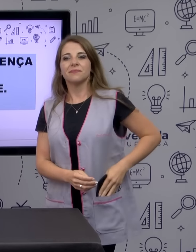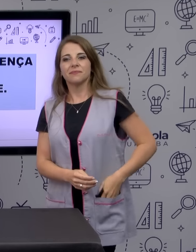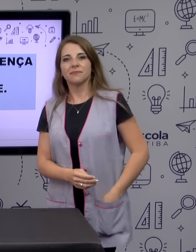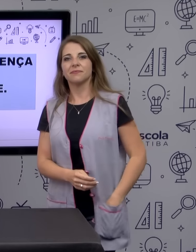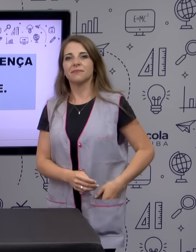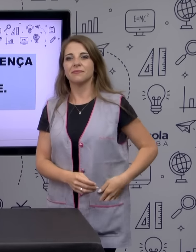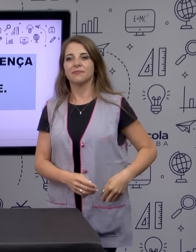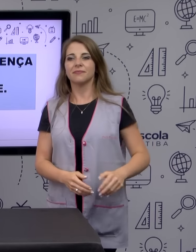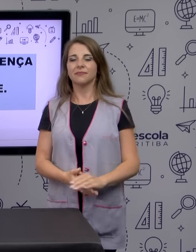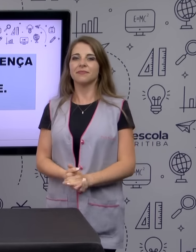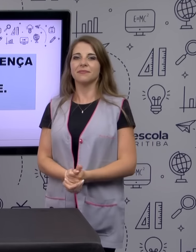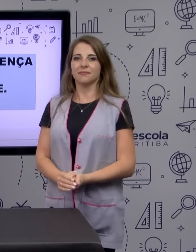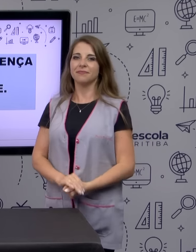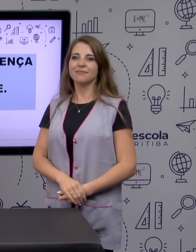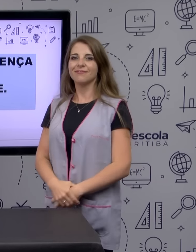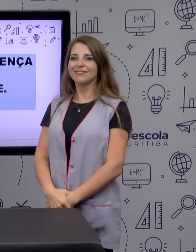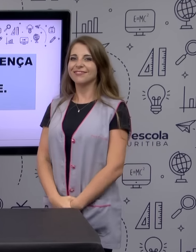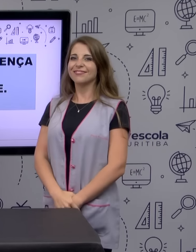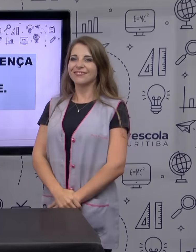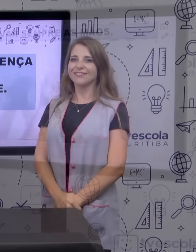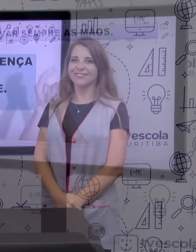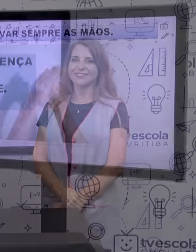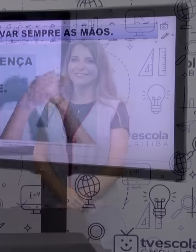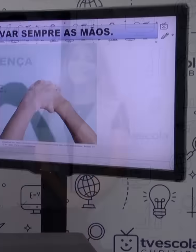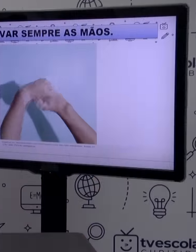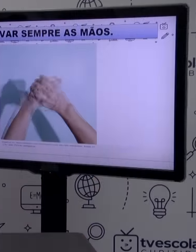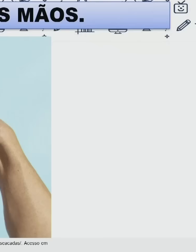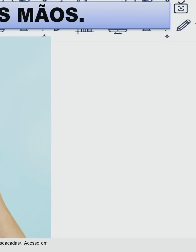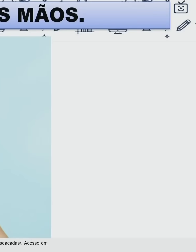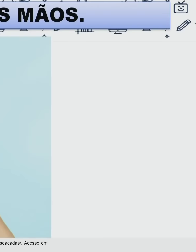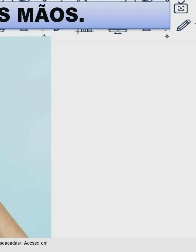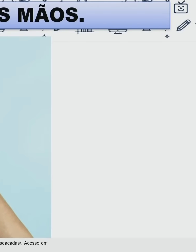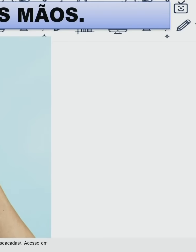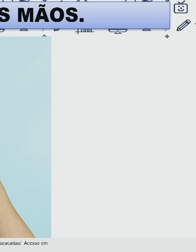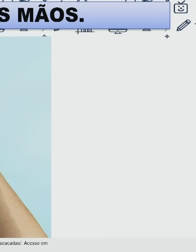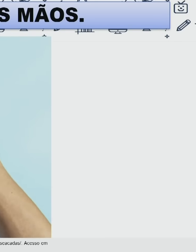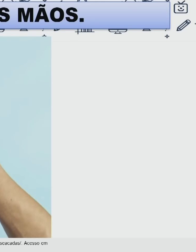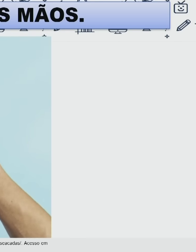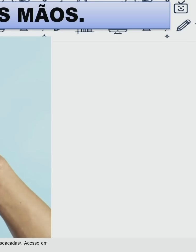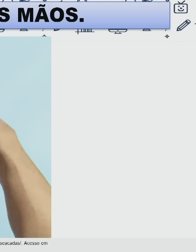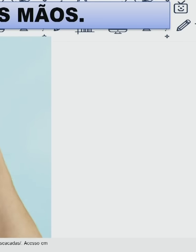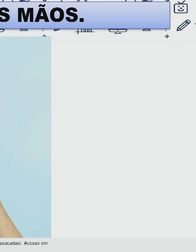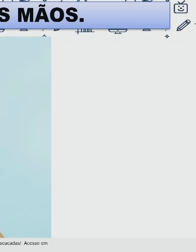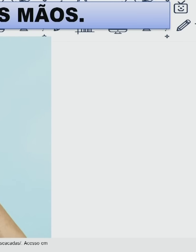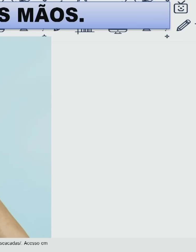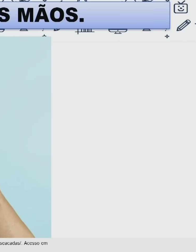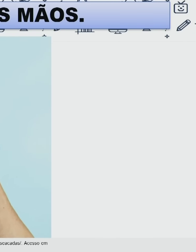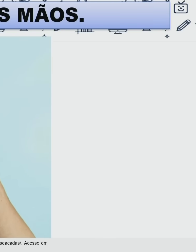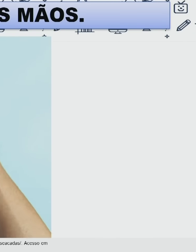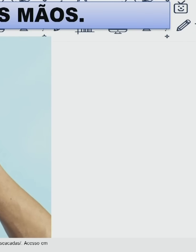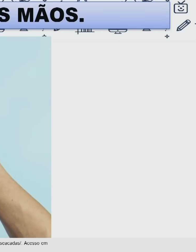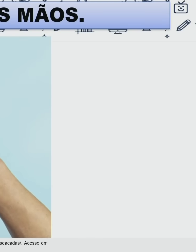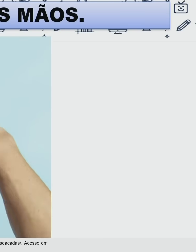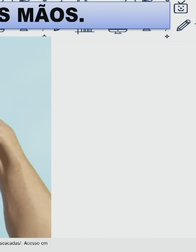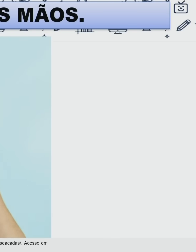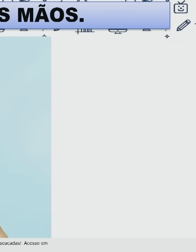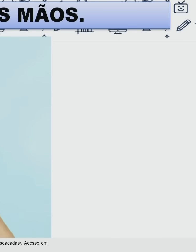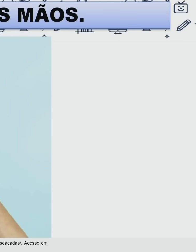Para depois nós colocarmos novamente. Olhem aqui, lavar as mãos sempre. A todo instante que